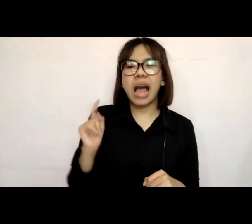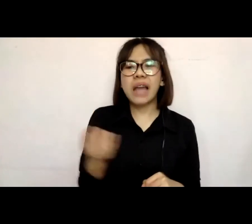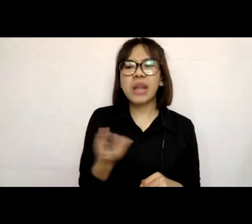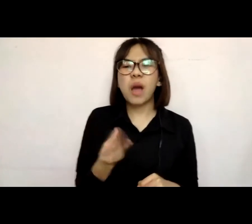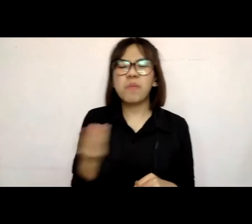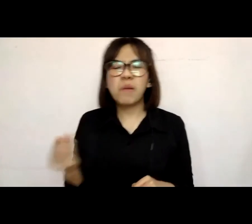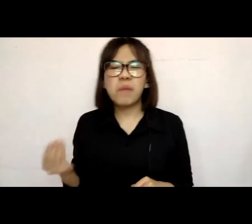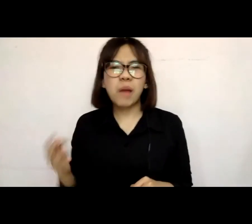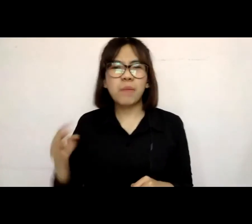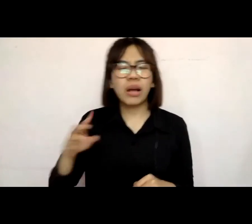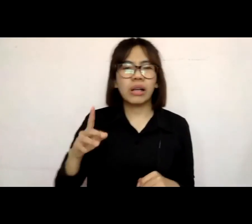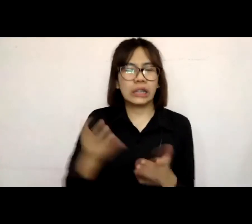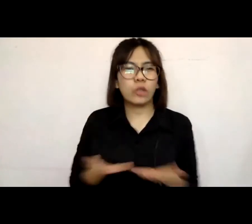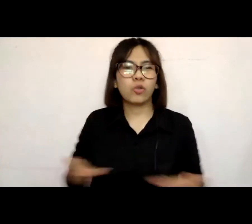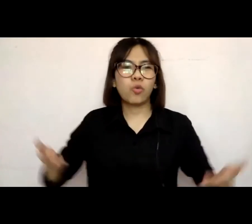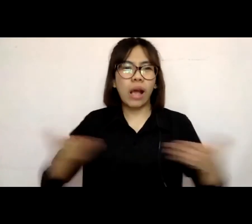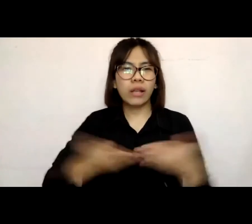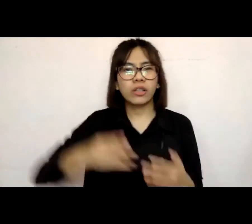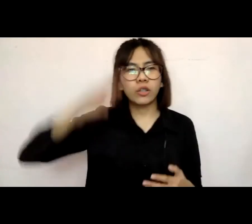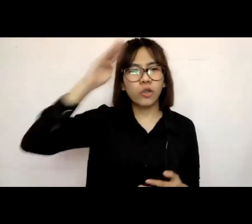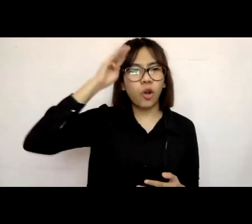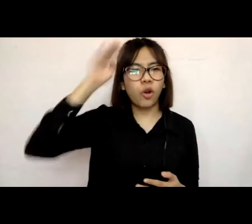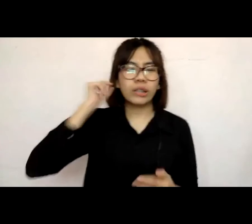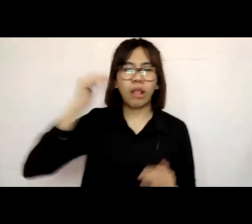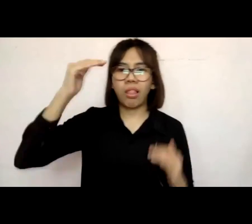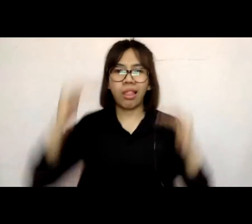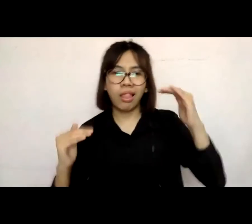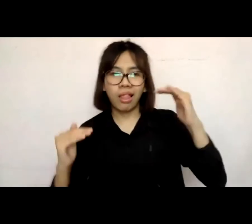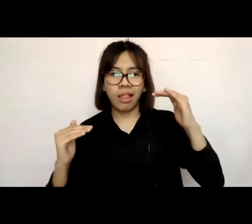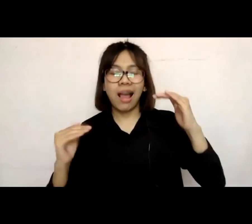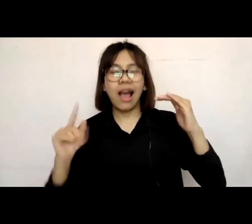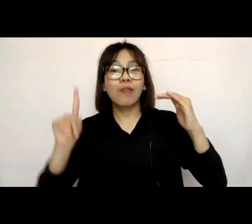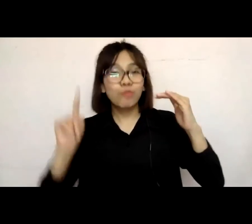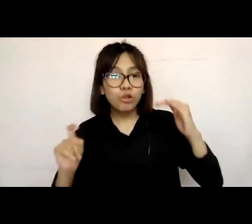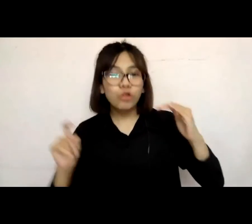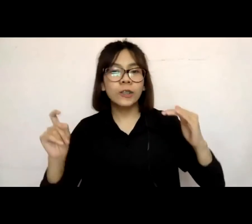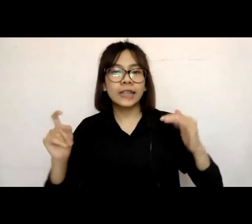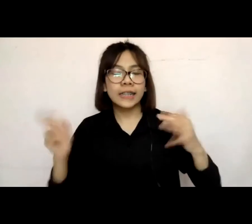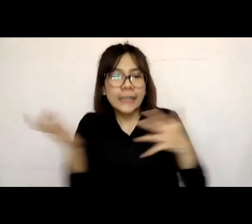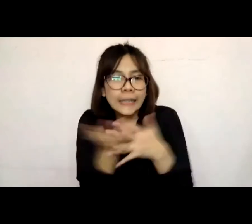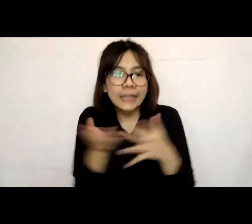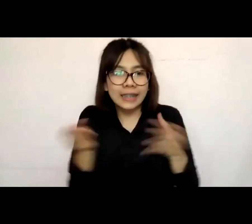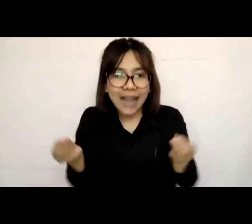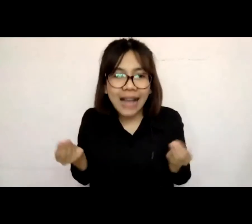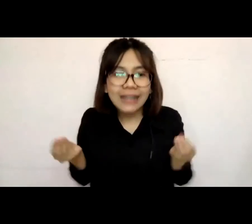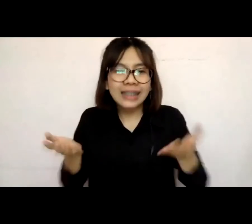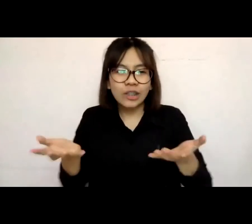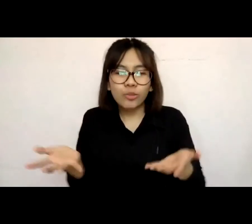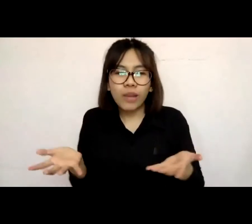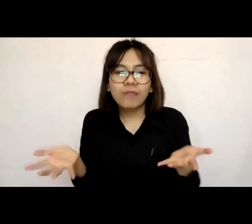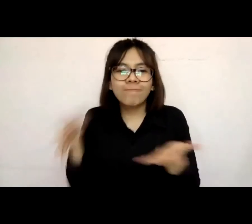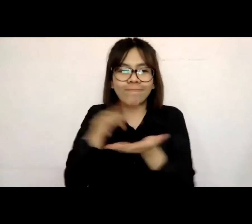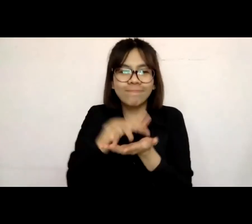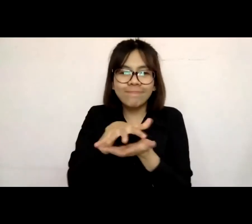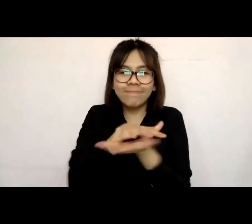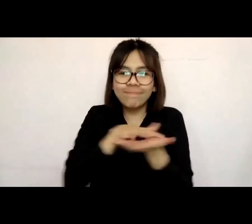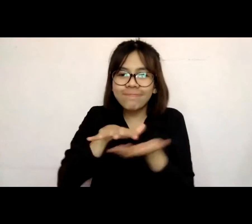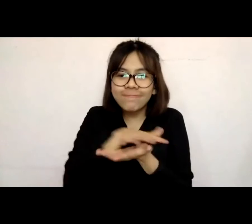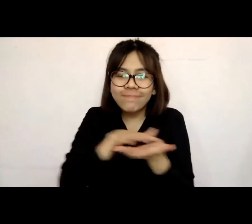kasih kepada Save the Children yang sudah luar biasa menghantarkan saya, anak-anak, guru-guru, bahkan orang tua siswa ke